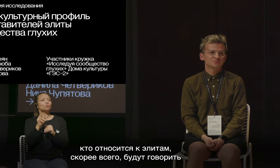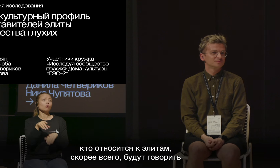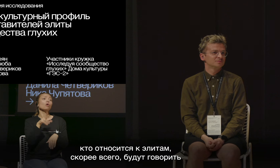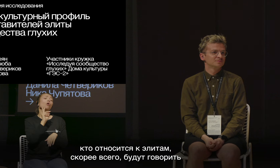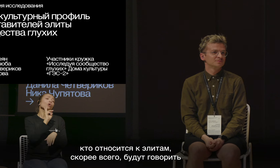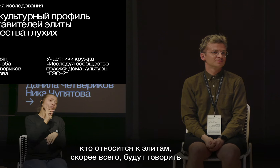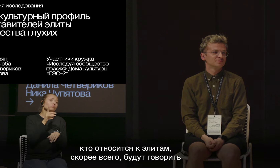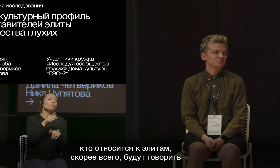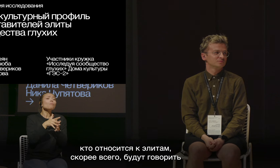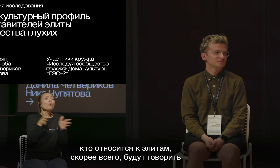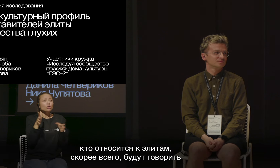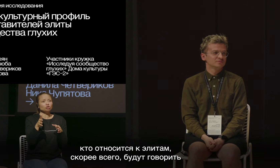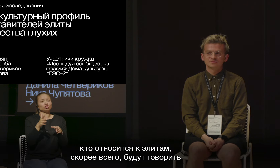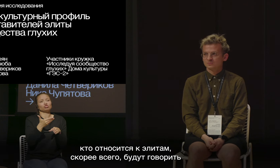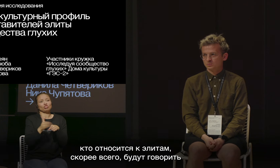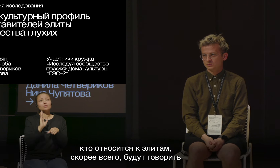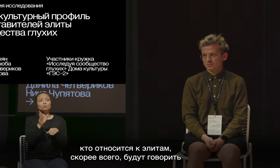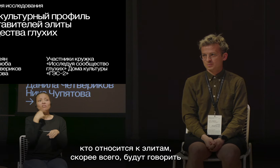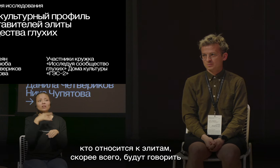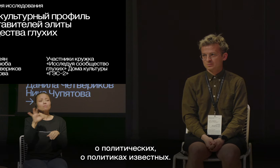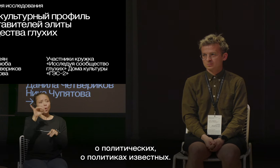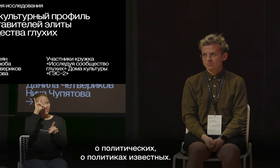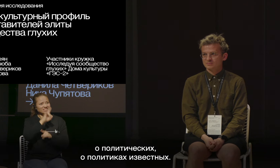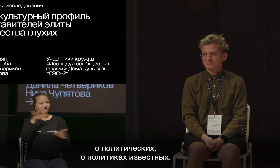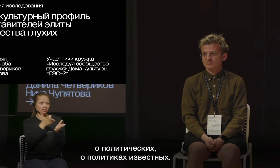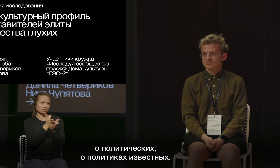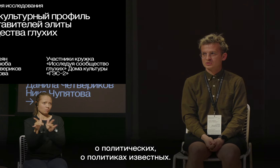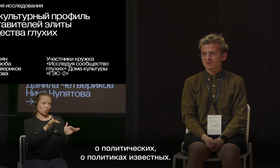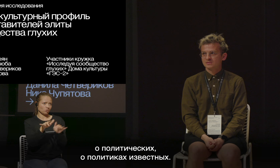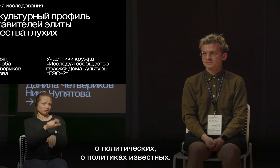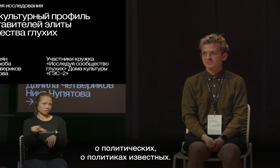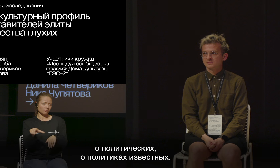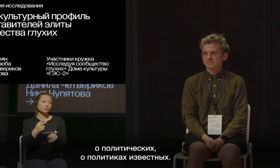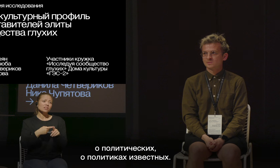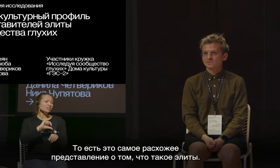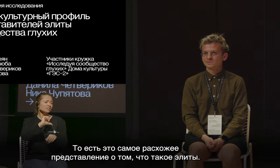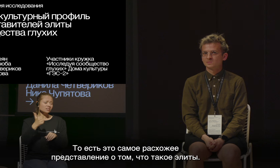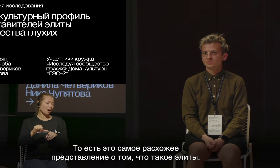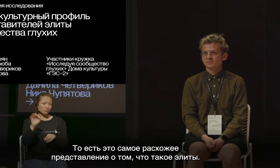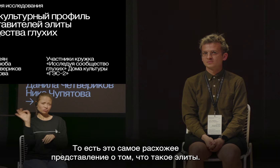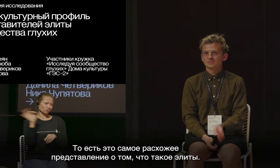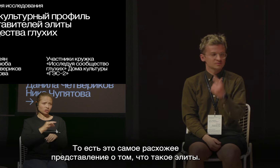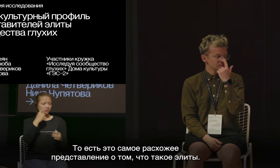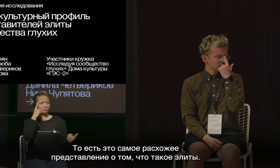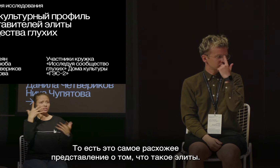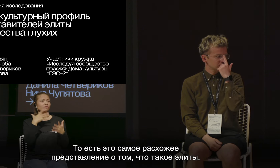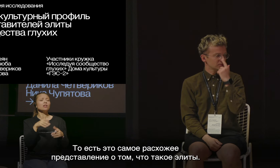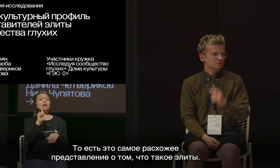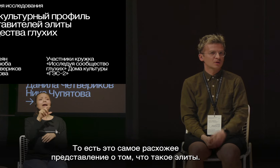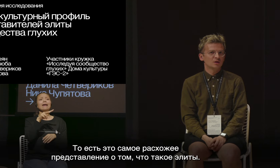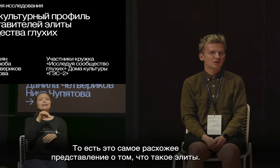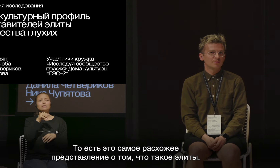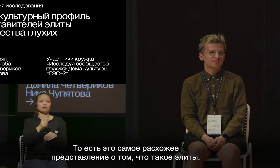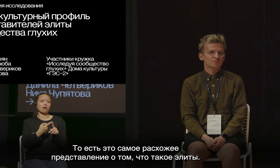политических, о политиках известных. То есть это самое расхожее представление о том, что такое элиты. Вы